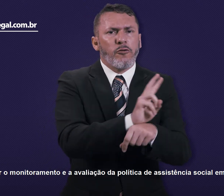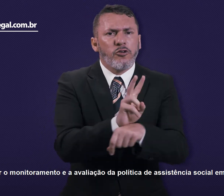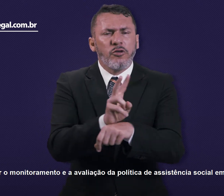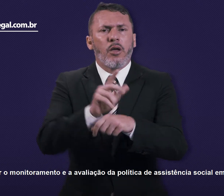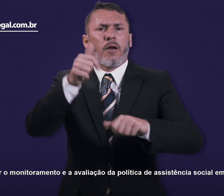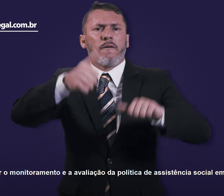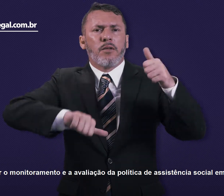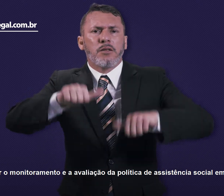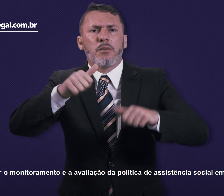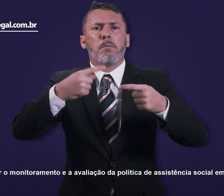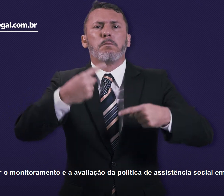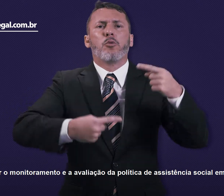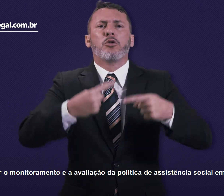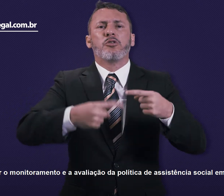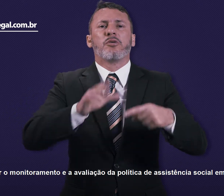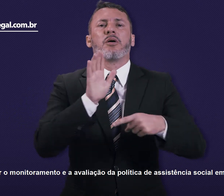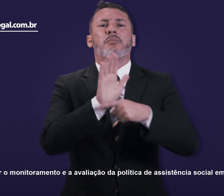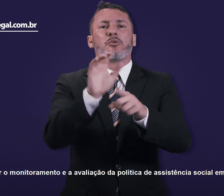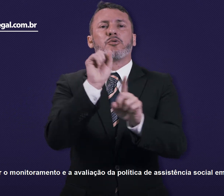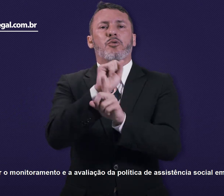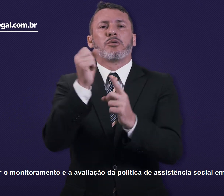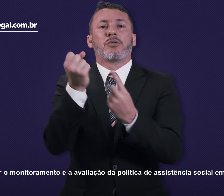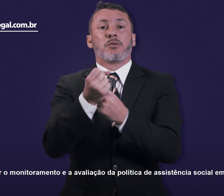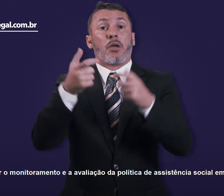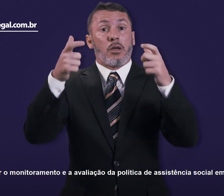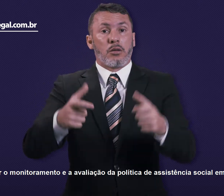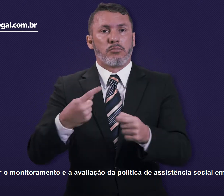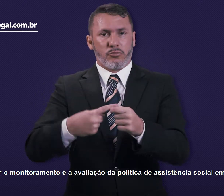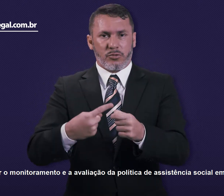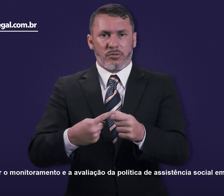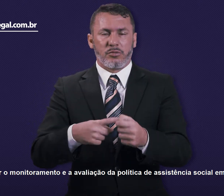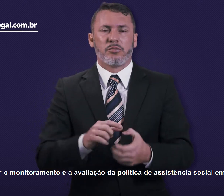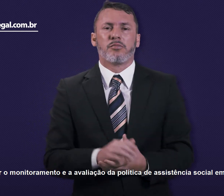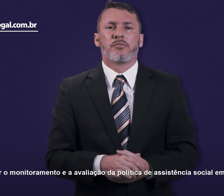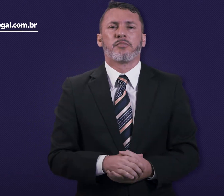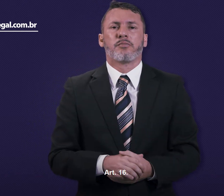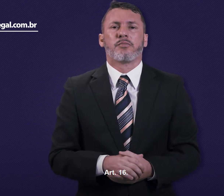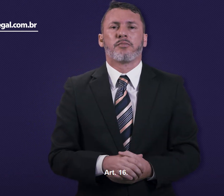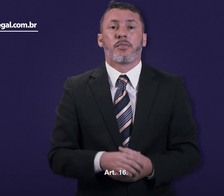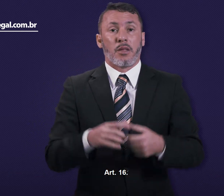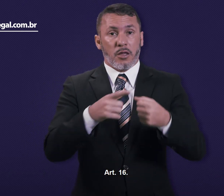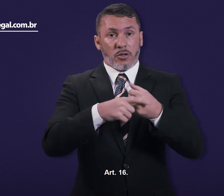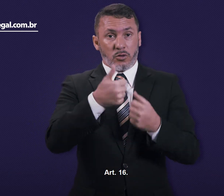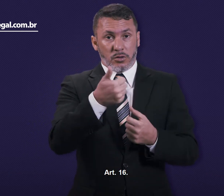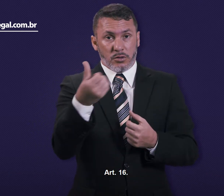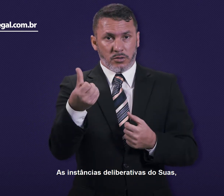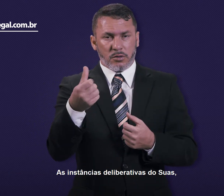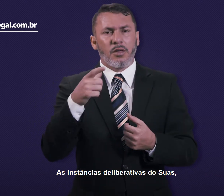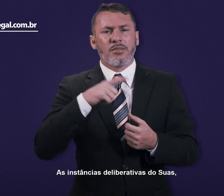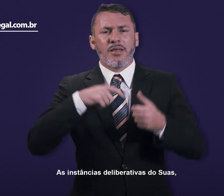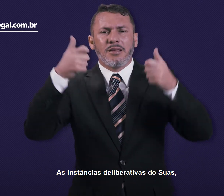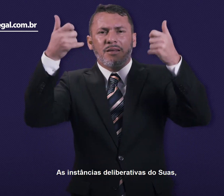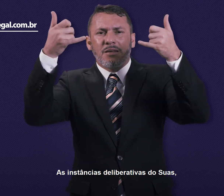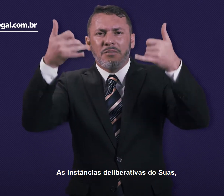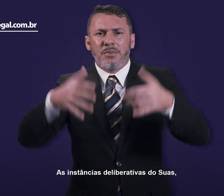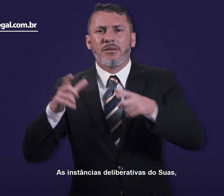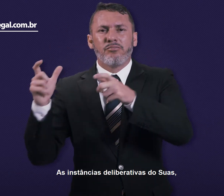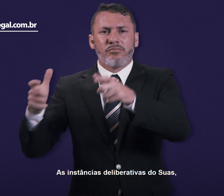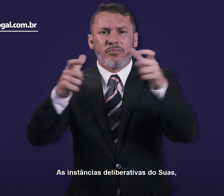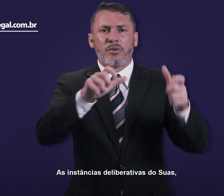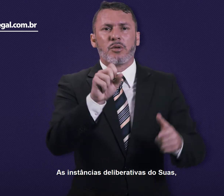Realizar o monitoramento e a avaliação da política de assistência social em seu âmbito. Artigo 16. As